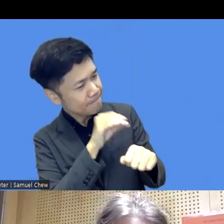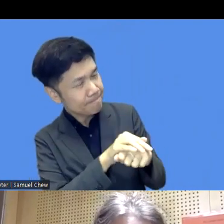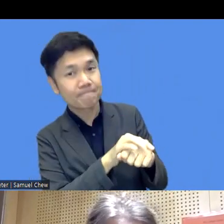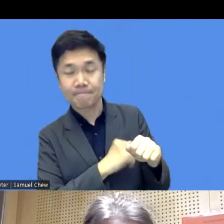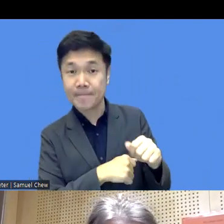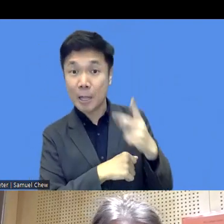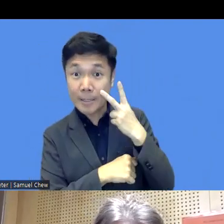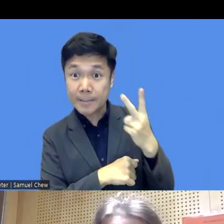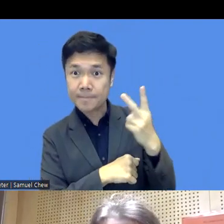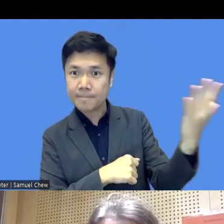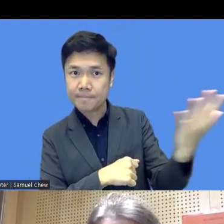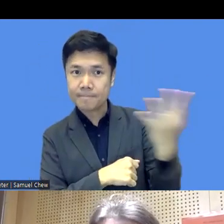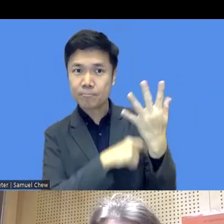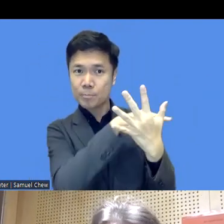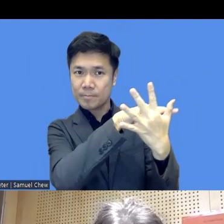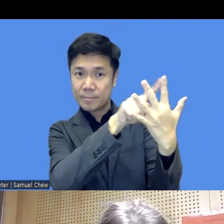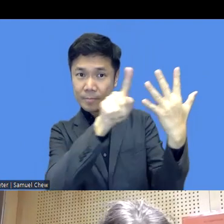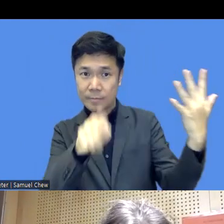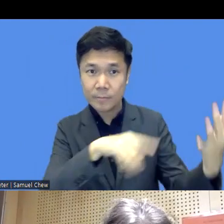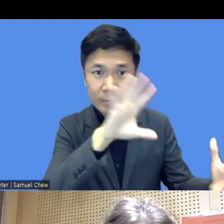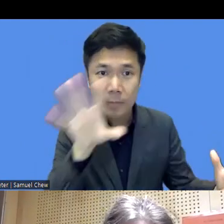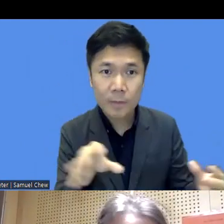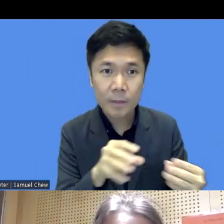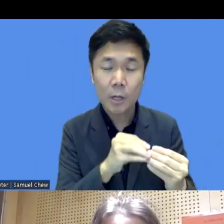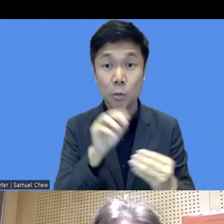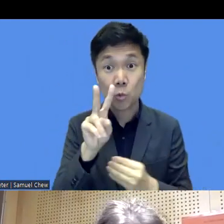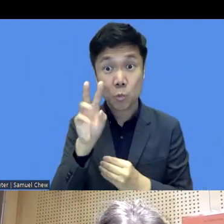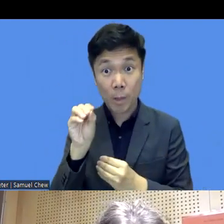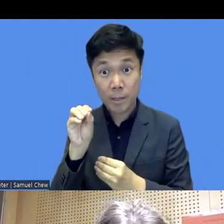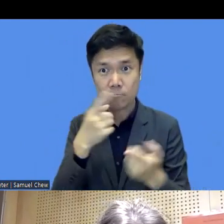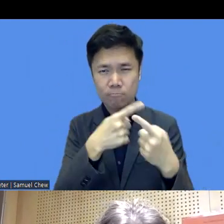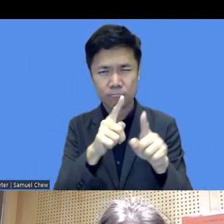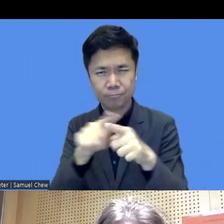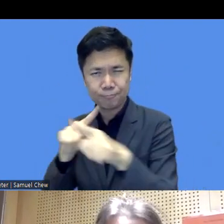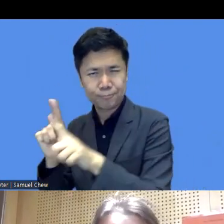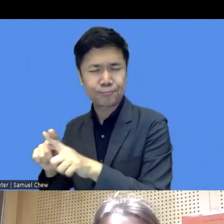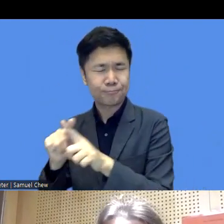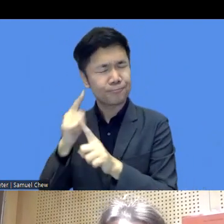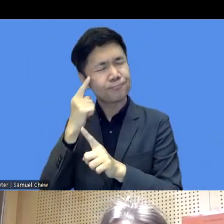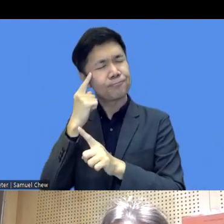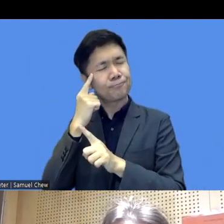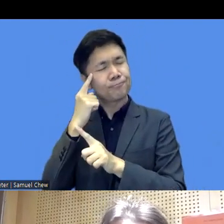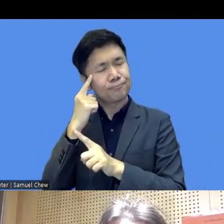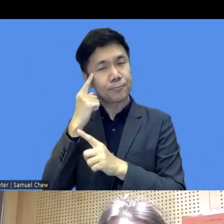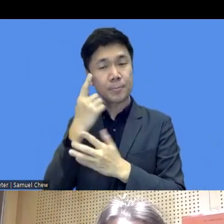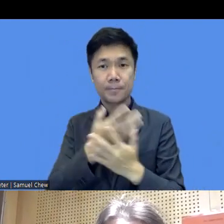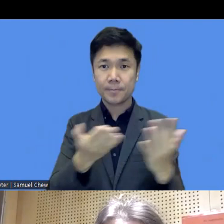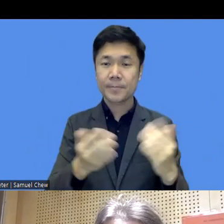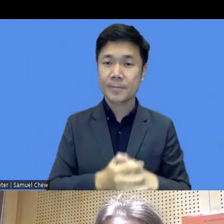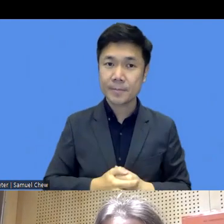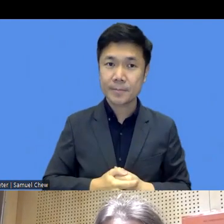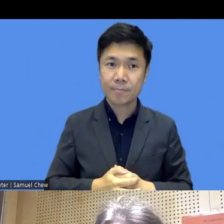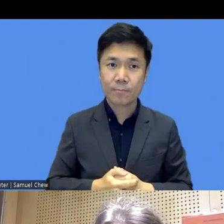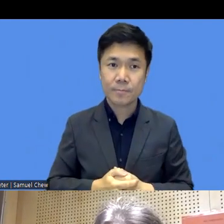entrenar a los refugiados también con las materias de este enfoque y de lo que hablamos hoy. Y